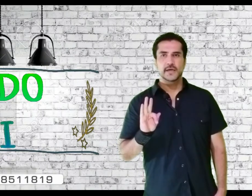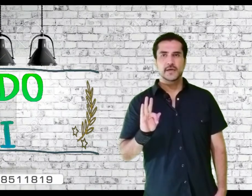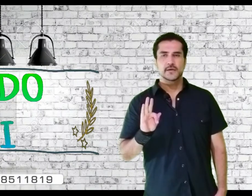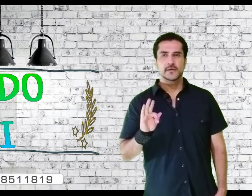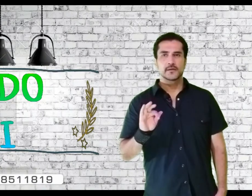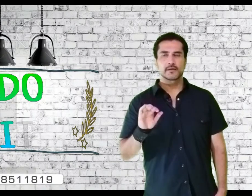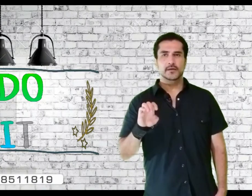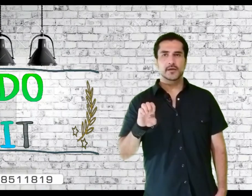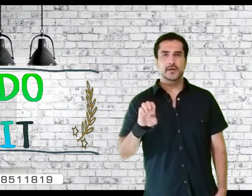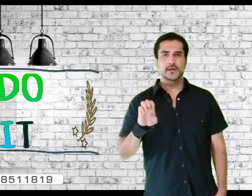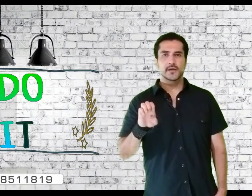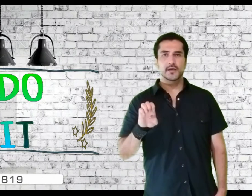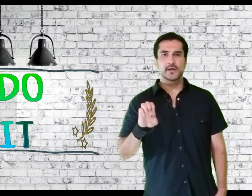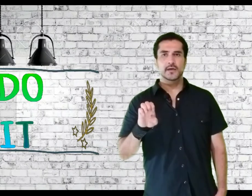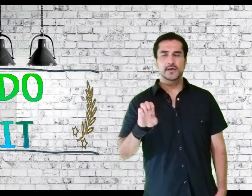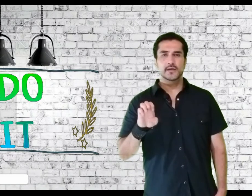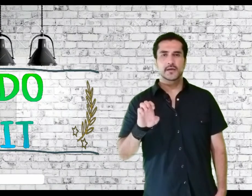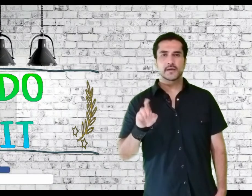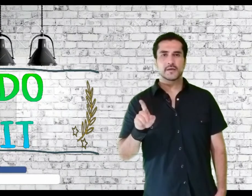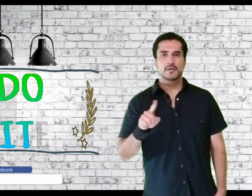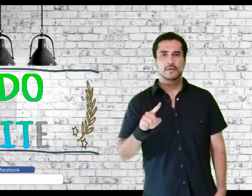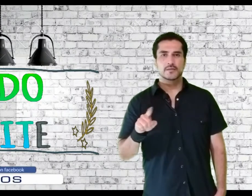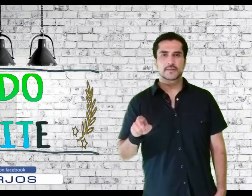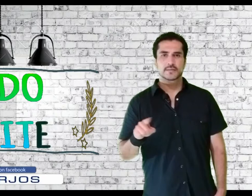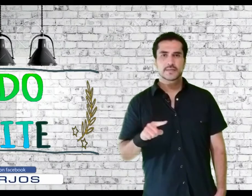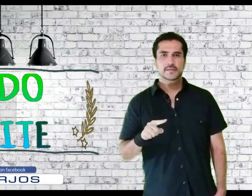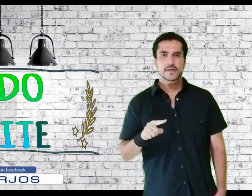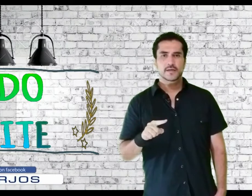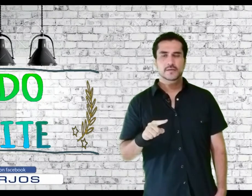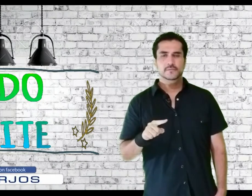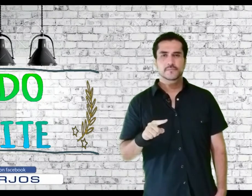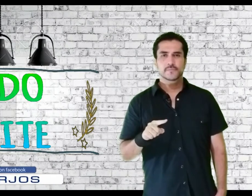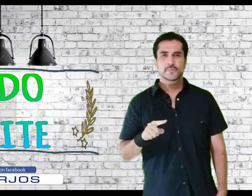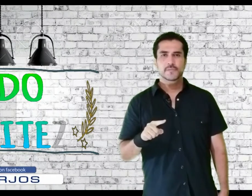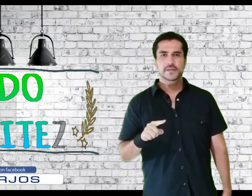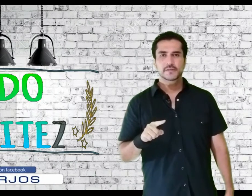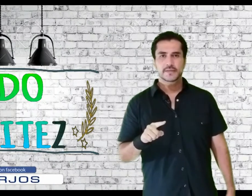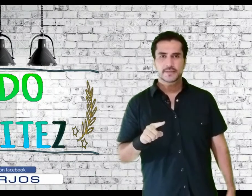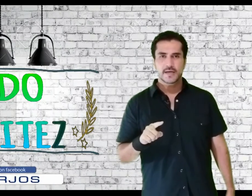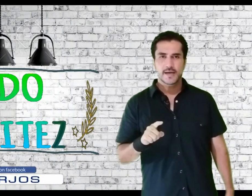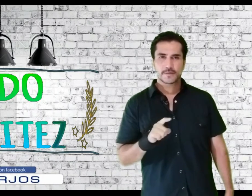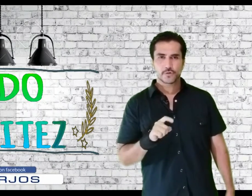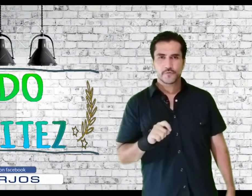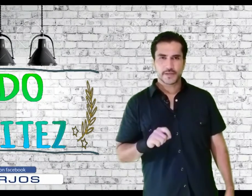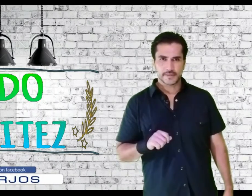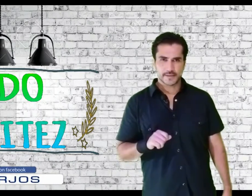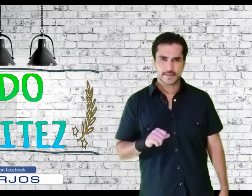T, E, Z, Benítez, Aldo